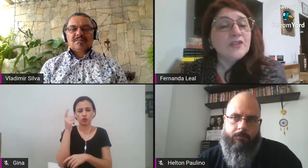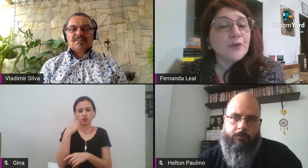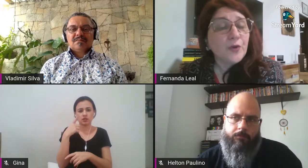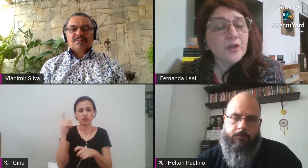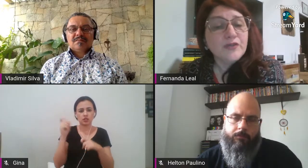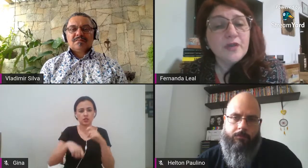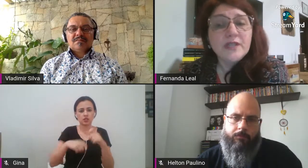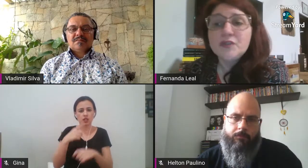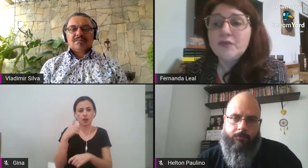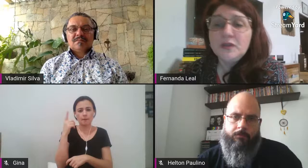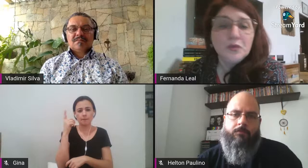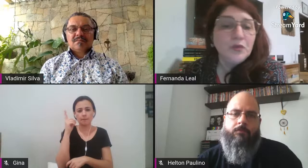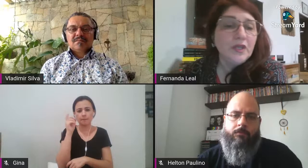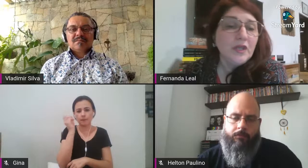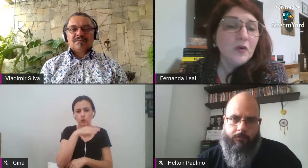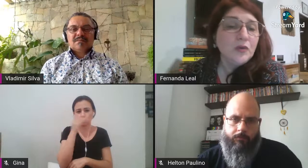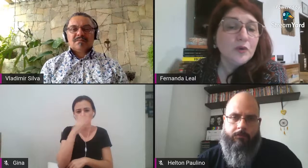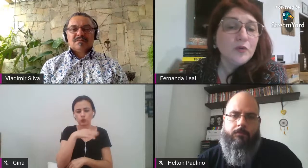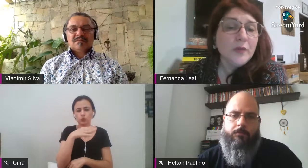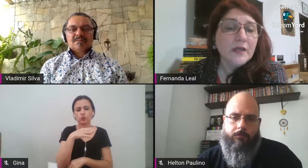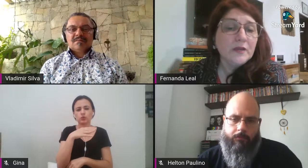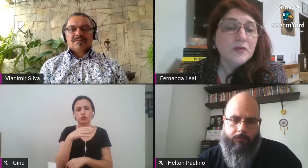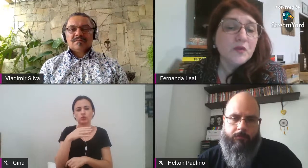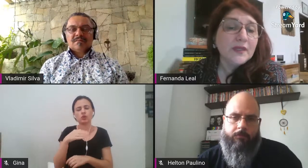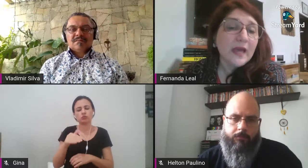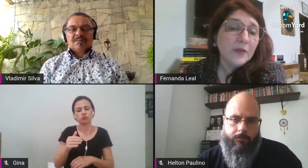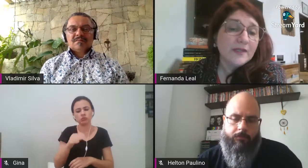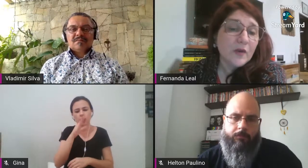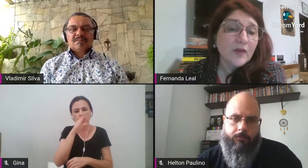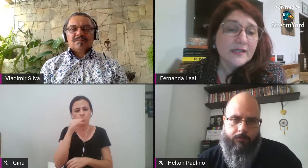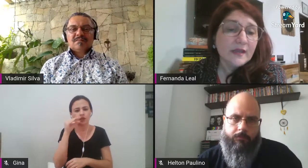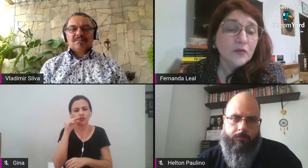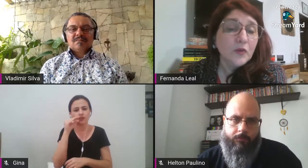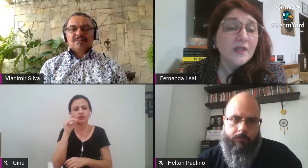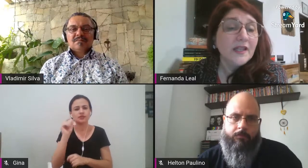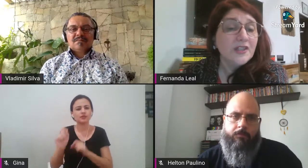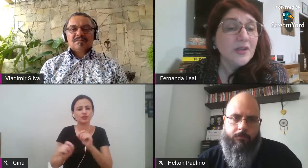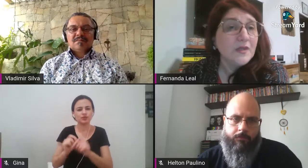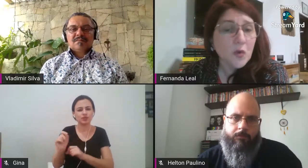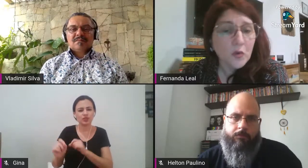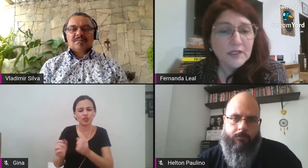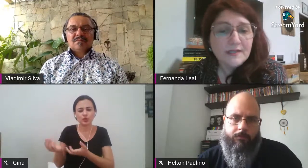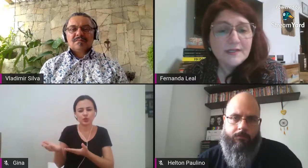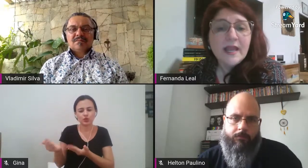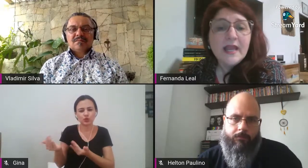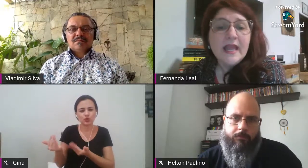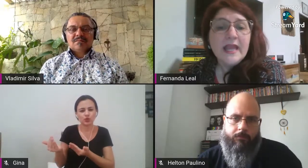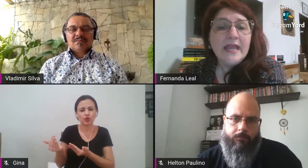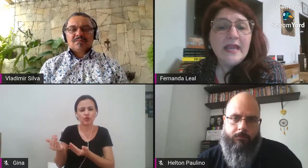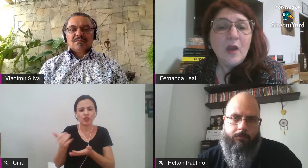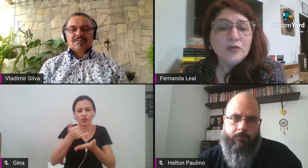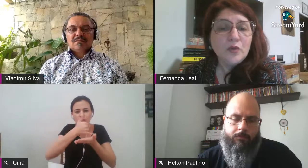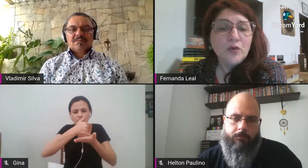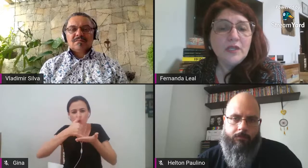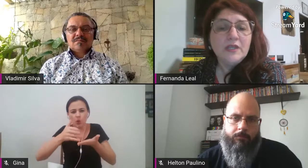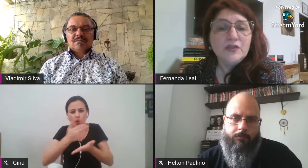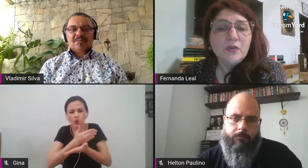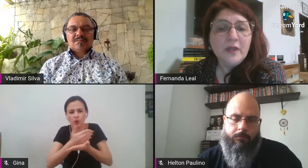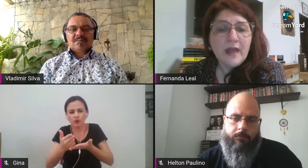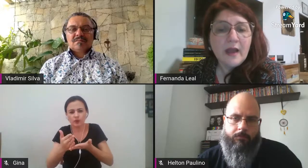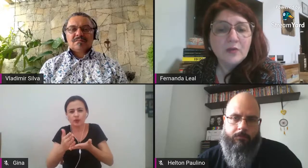fatal nas drogas durante a juventude, encontrou no piano sua tábua de salvação. O nome dele é James Rhodes, e ele é autor